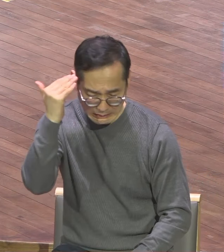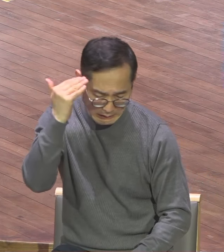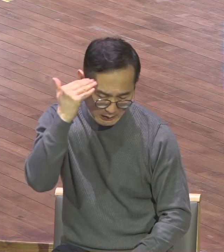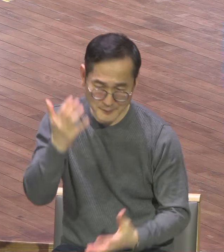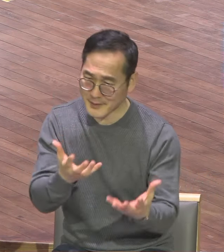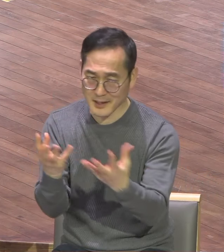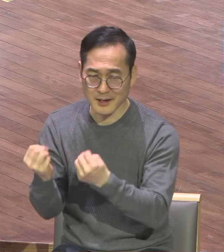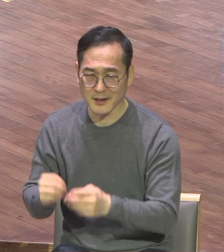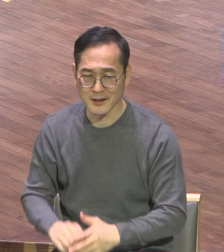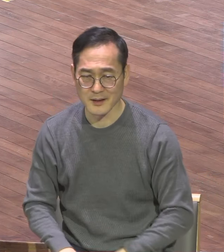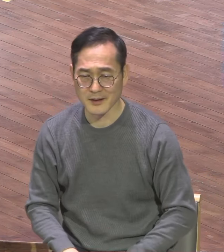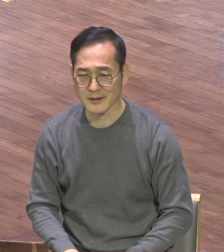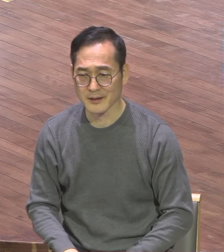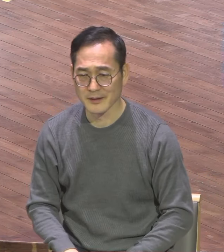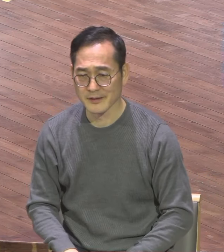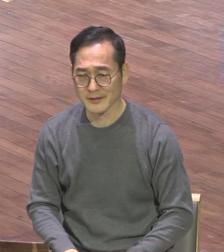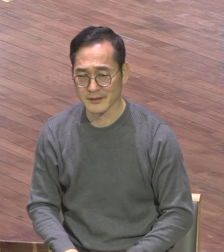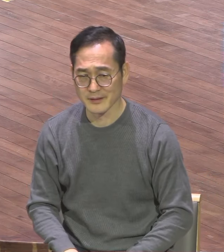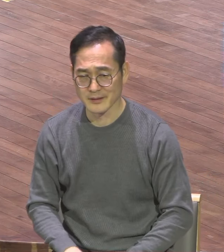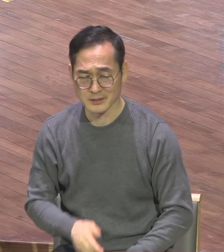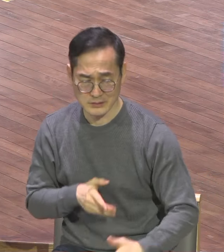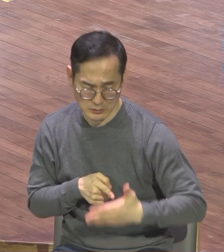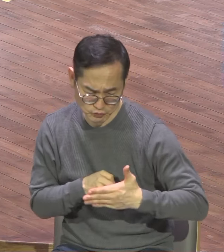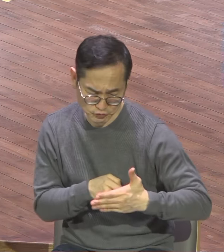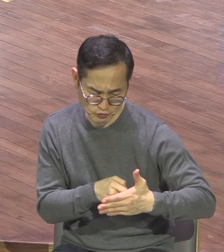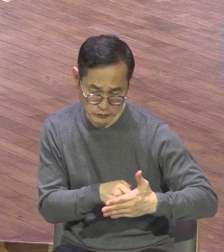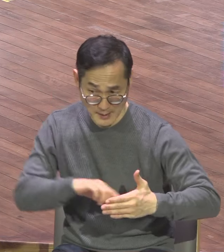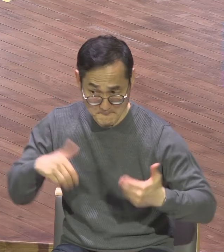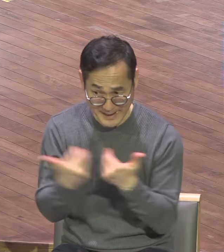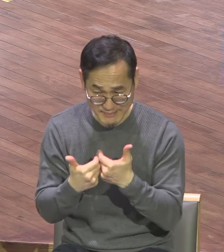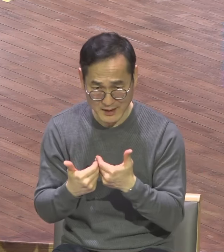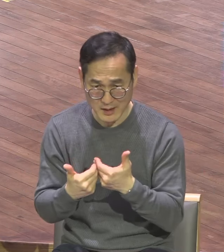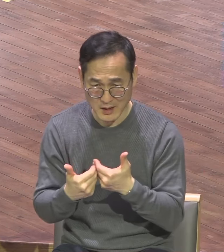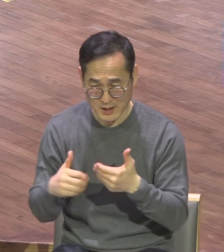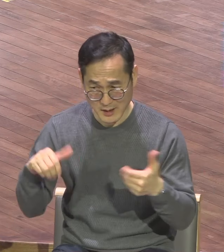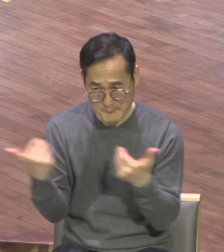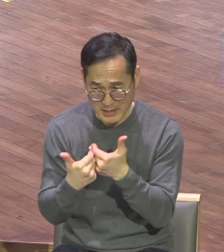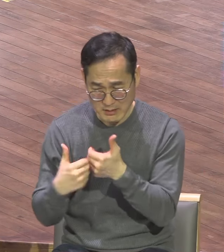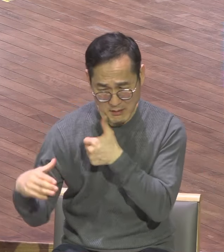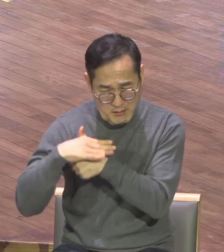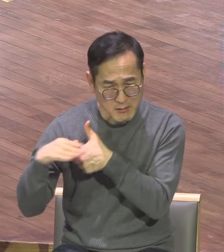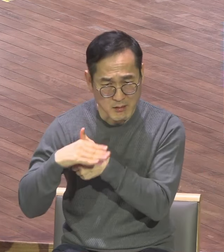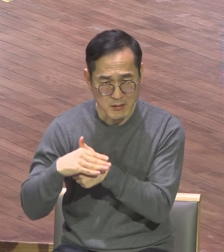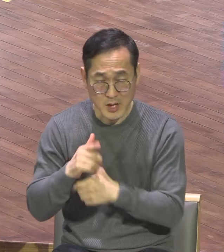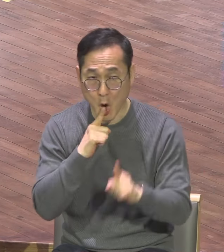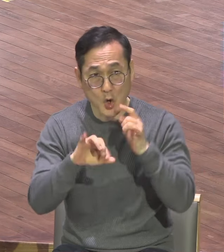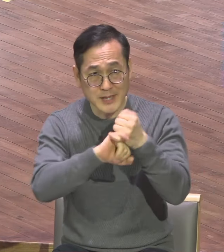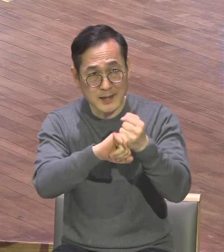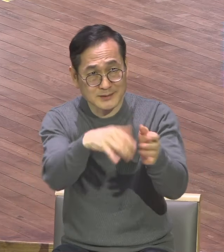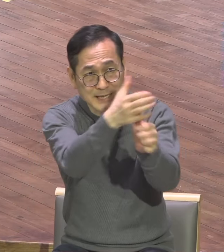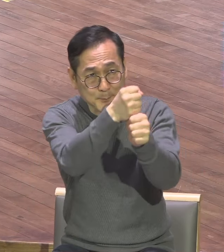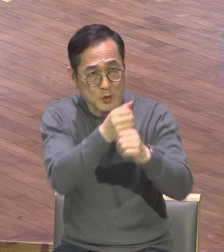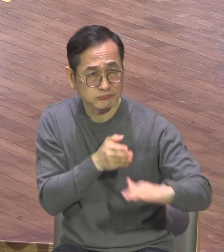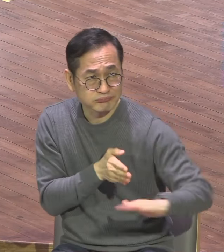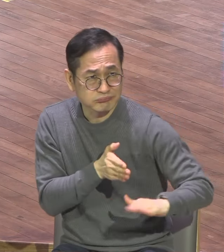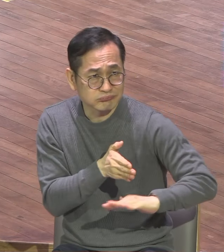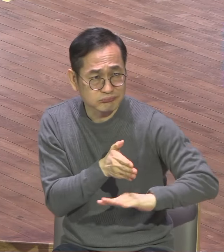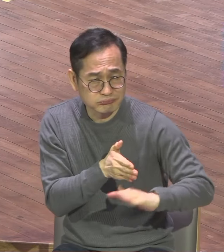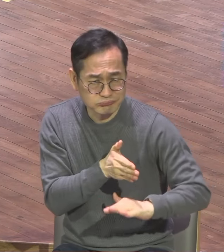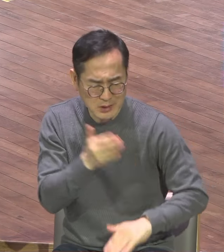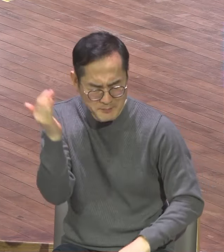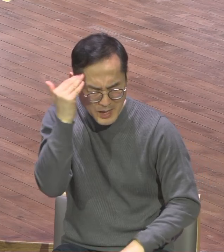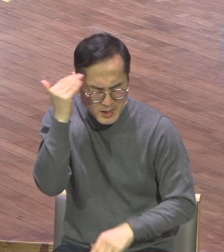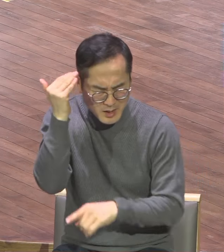있습니다. 왜냐? 사탄은 언약 잡은 사람만 공격합니다. 언약을 가진 사람, 어? 이 언약